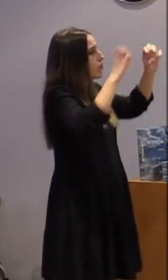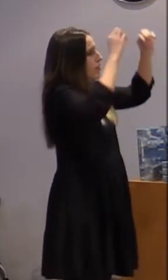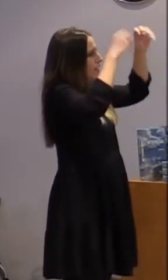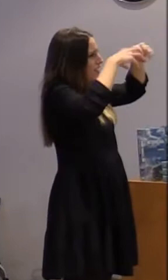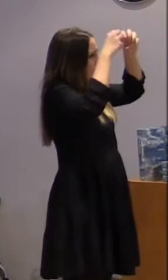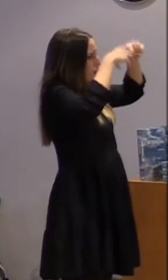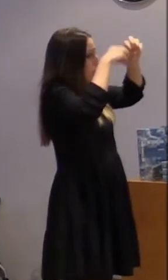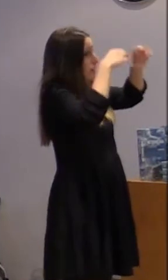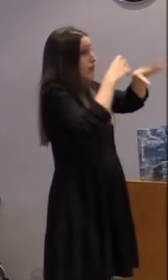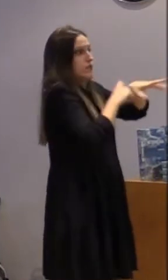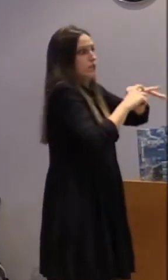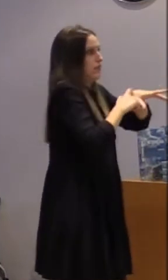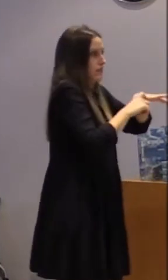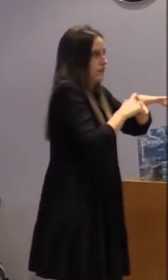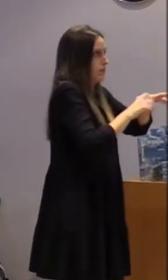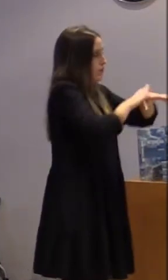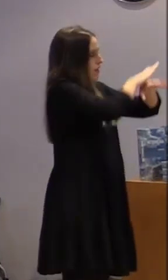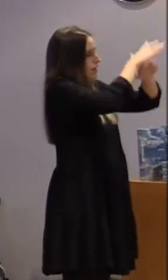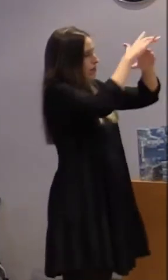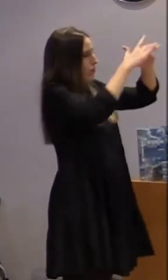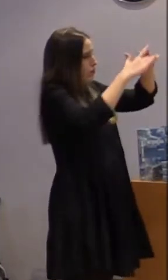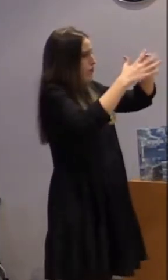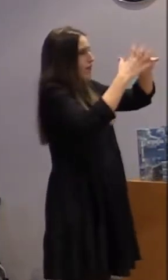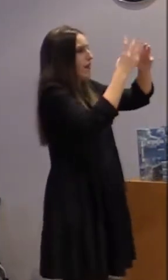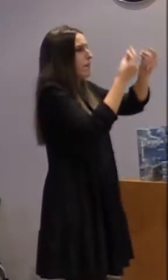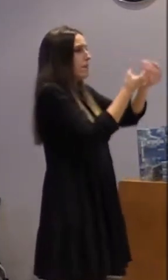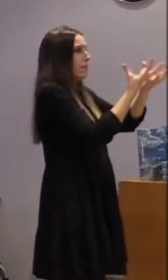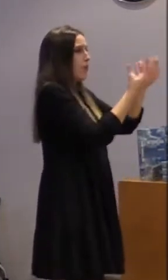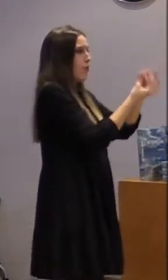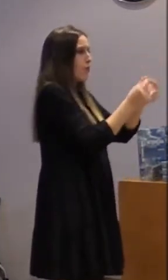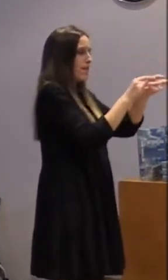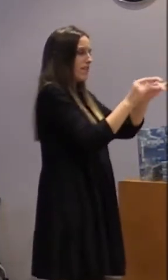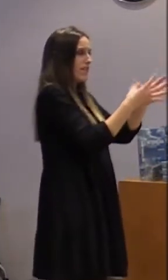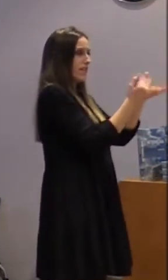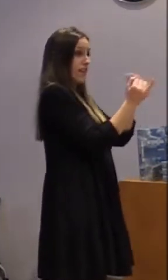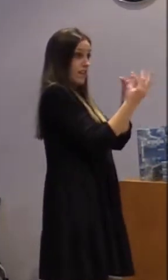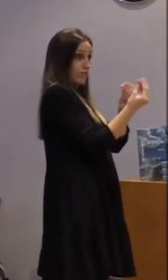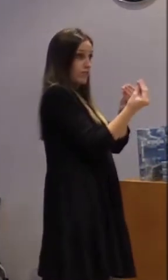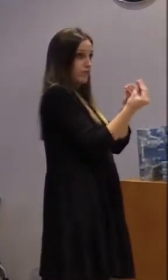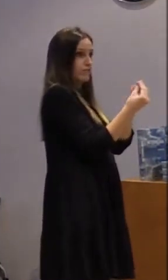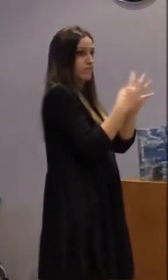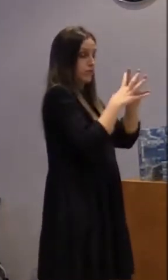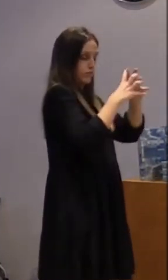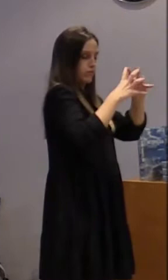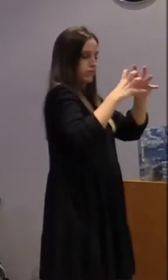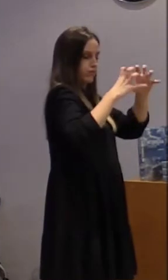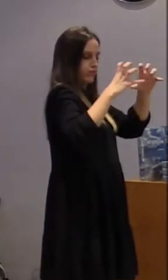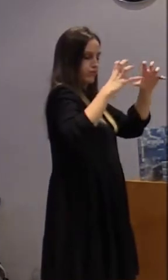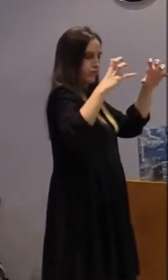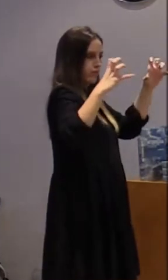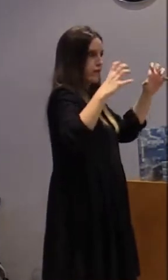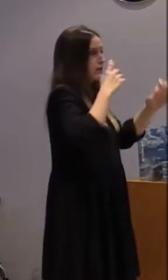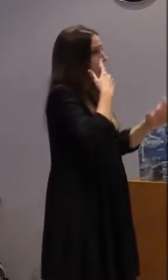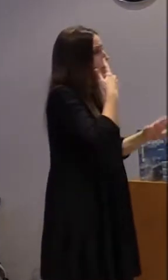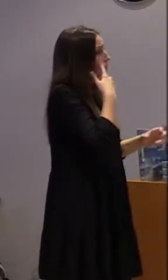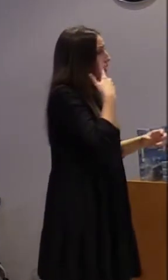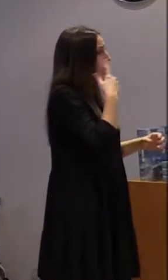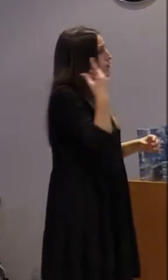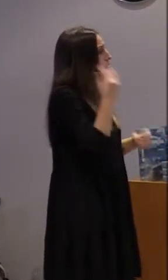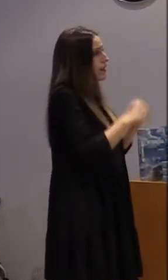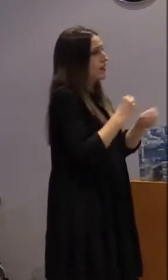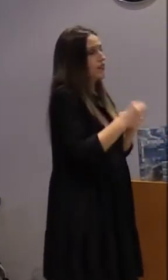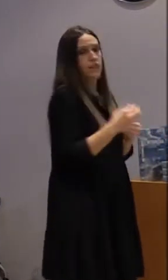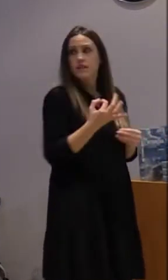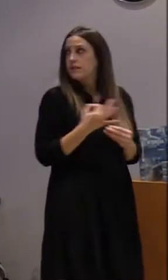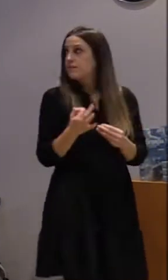que se está cargando la atmósfera de humedad, hay cierta inestabilidad y crecen mucho. Fijaros lo que hace Ruiz Dael. A Ruiz Dael,